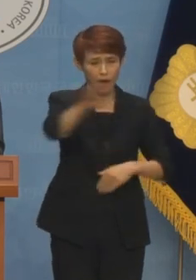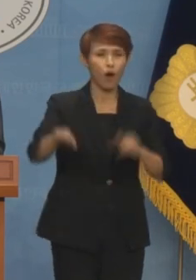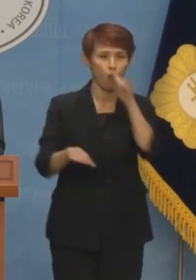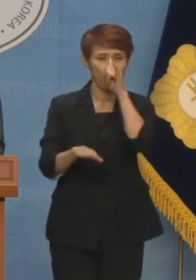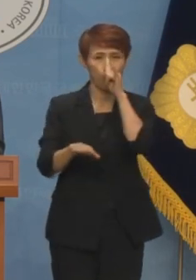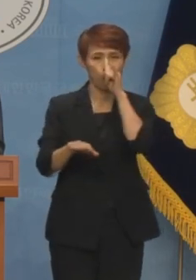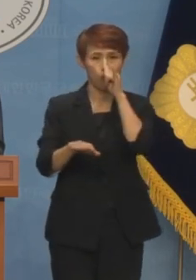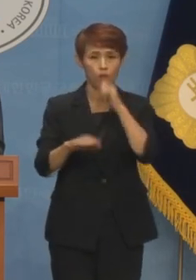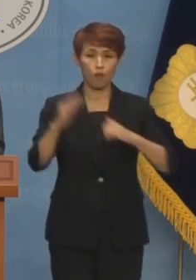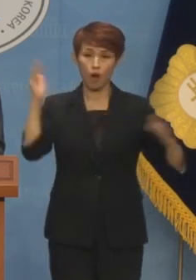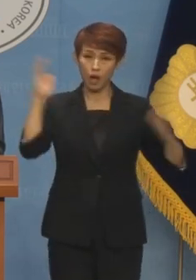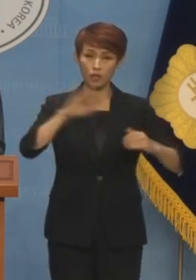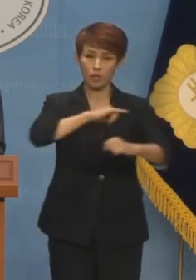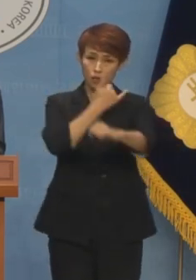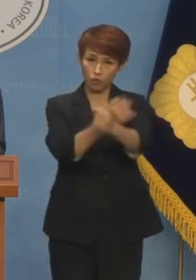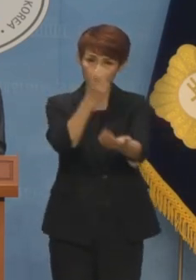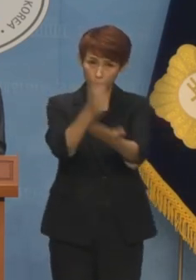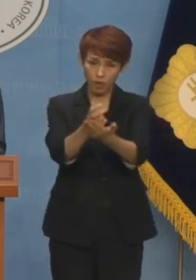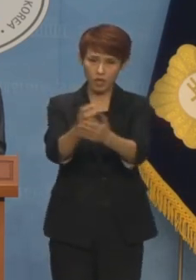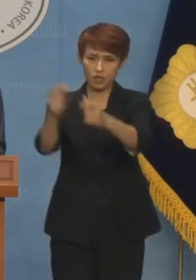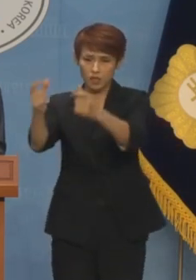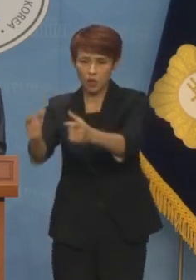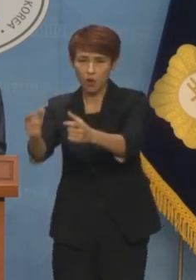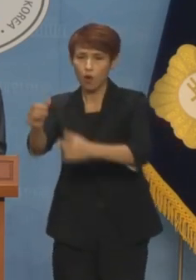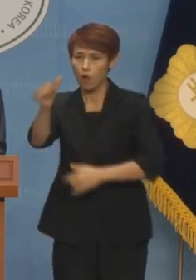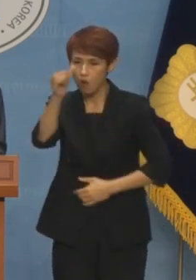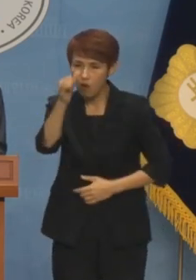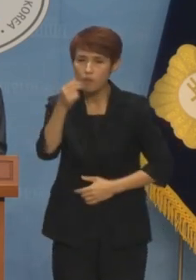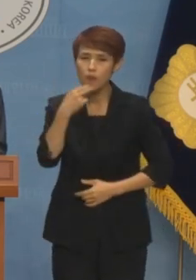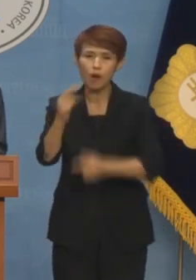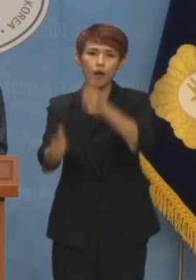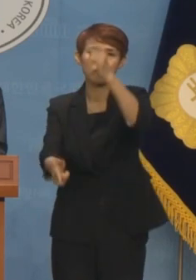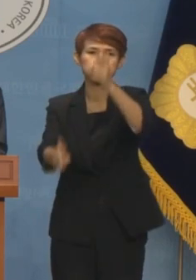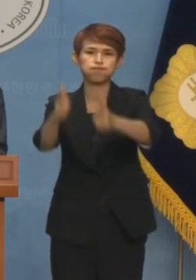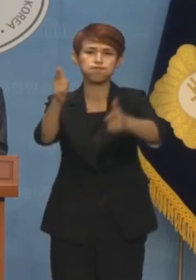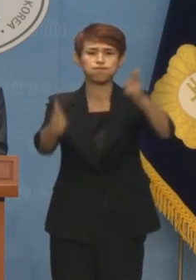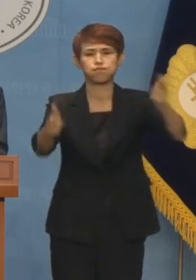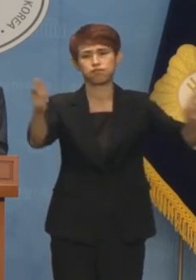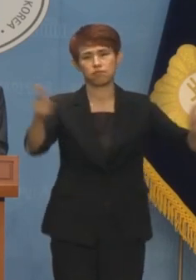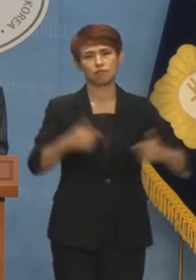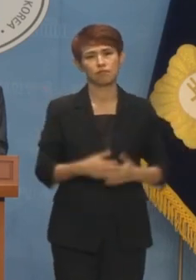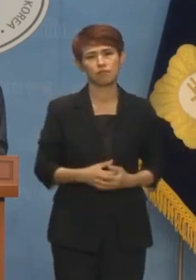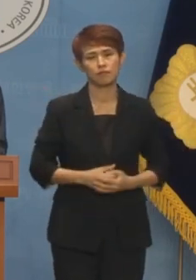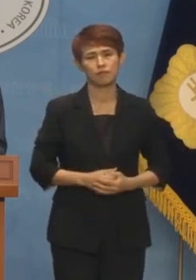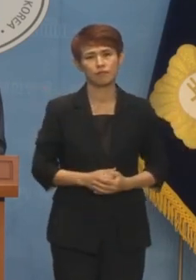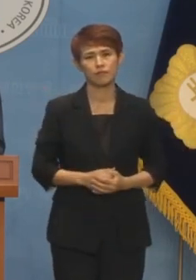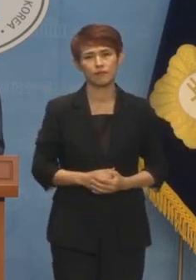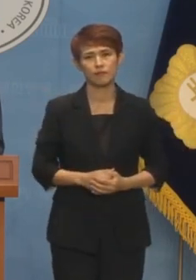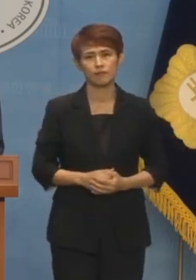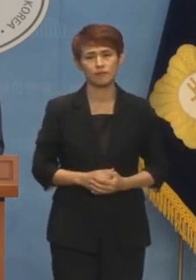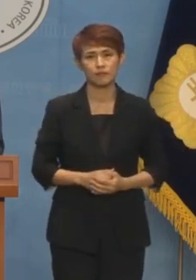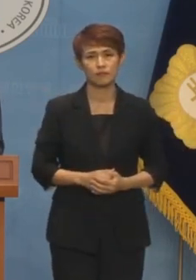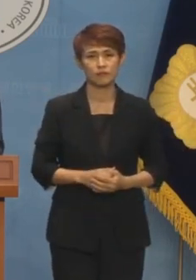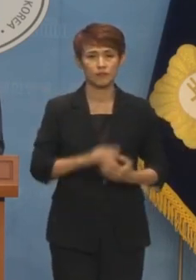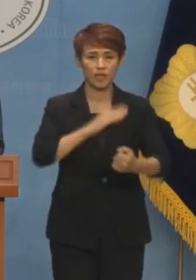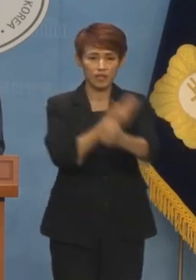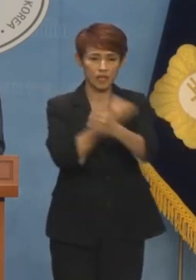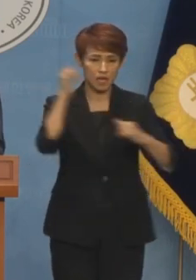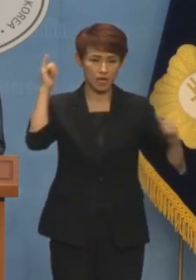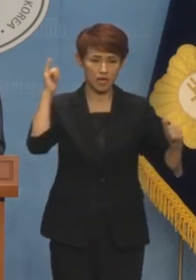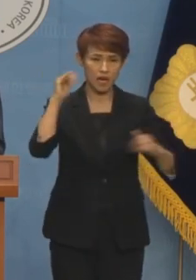그러나 학생인권 조례는 지역에 따라 있는 곳도 없는 곳도 다릅니다. 설령 있는 곳이라고